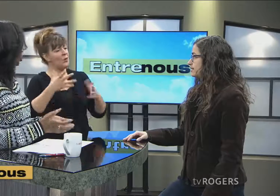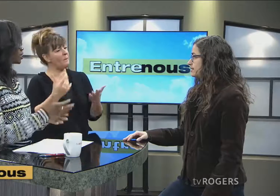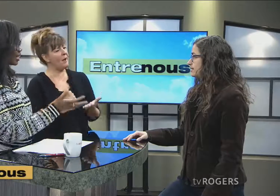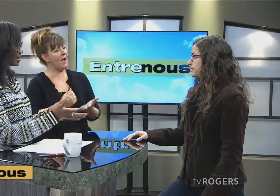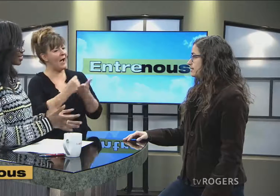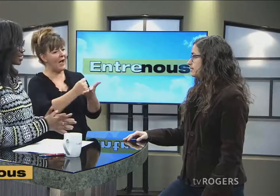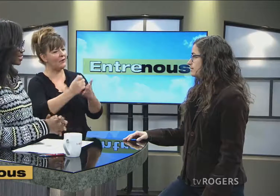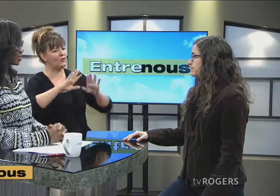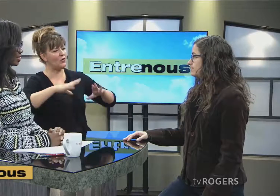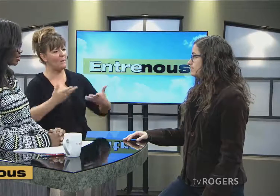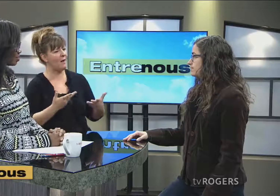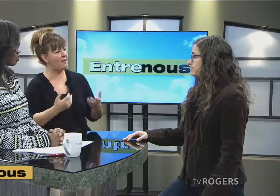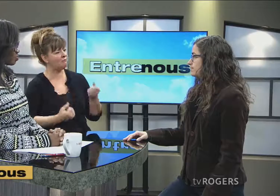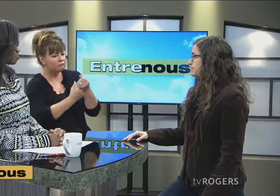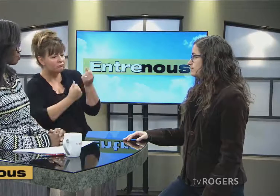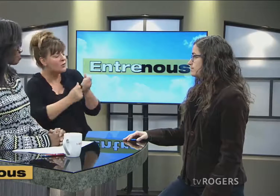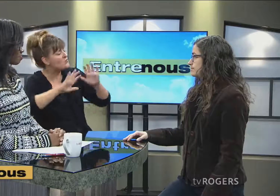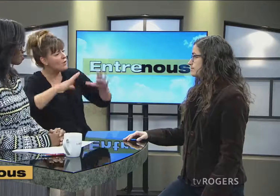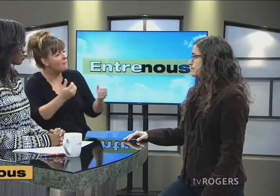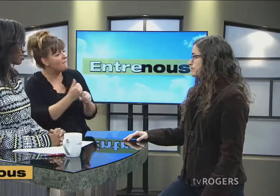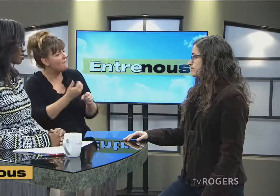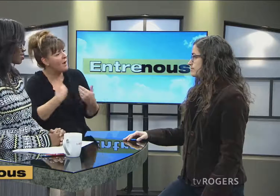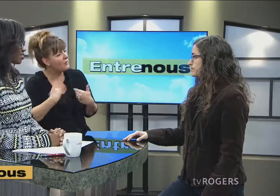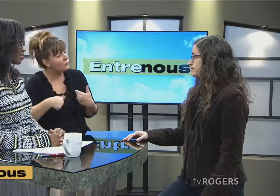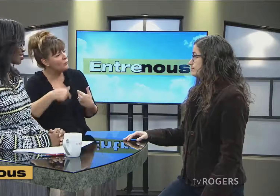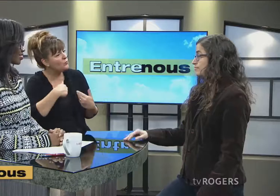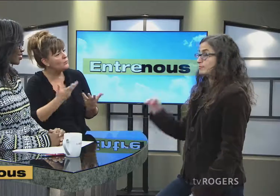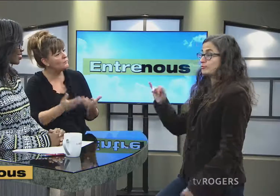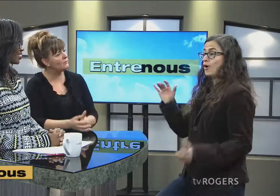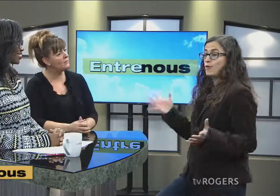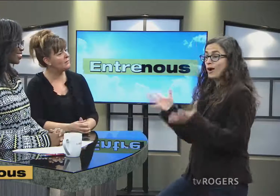la communauté et à ces artistes-là?